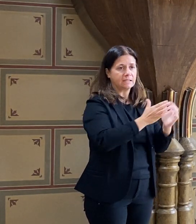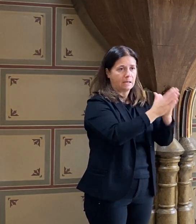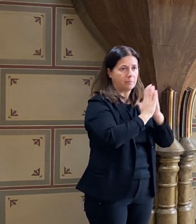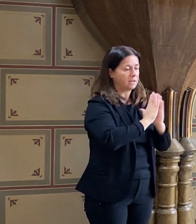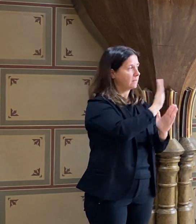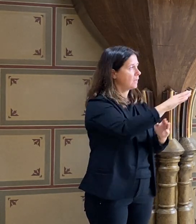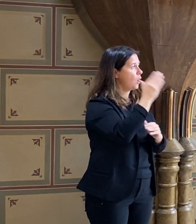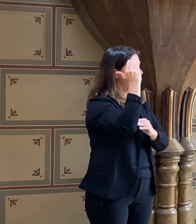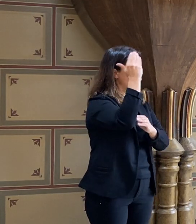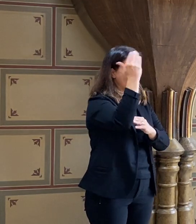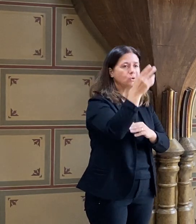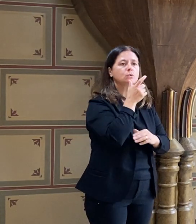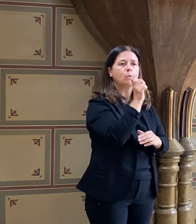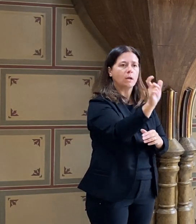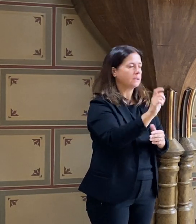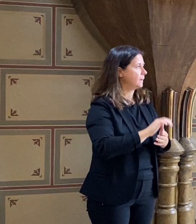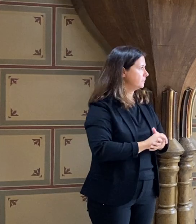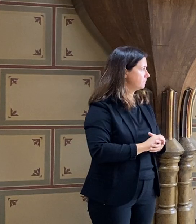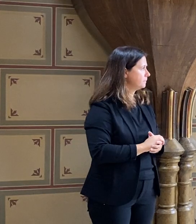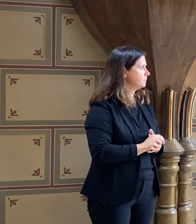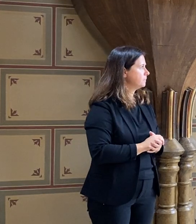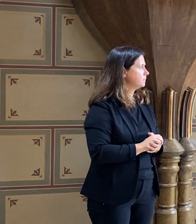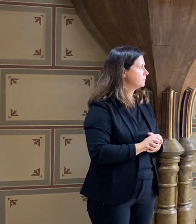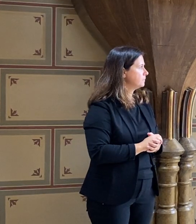deinen Gruß bitten.